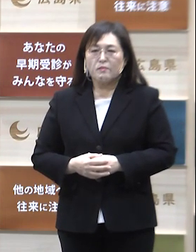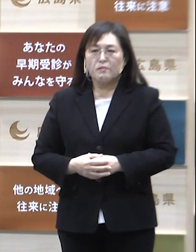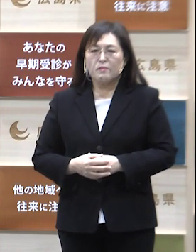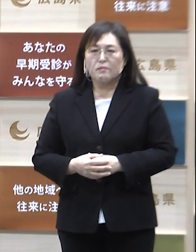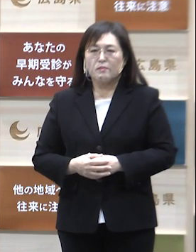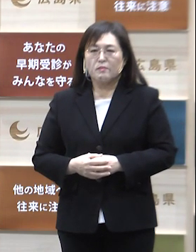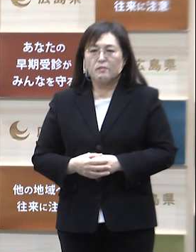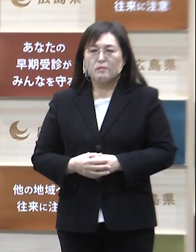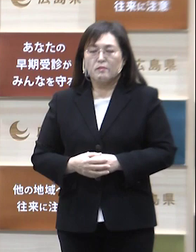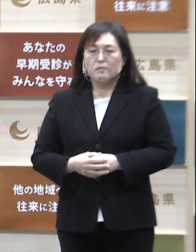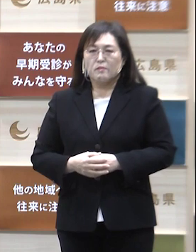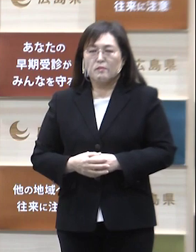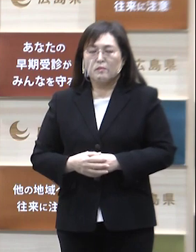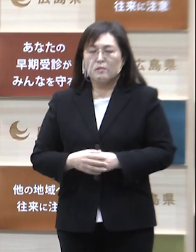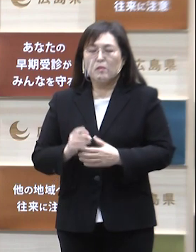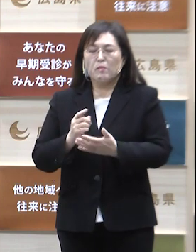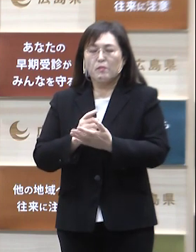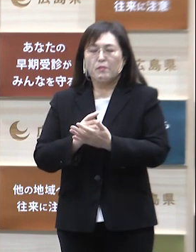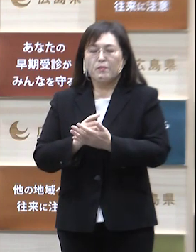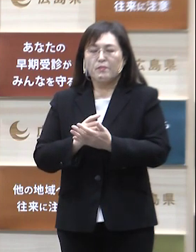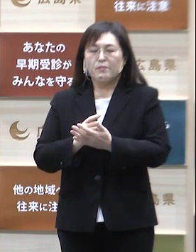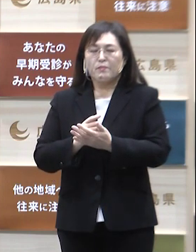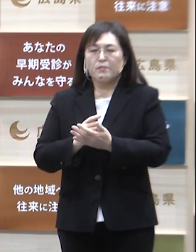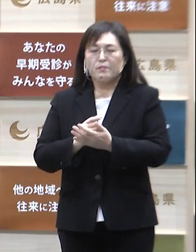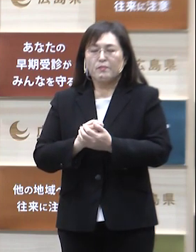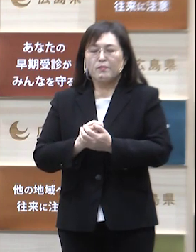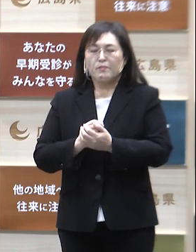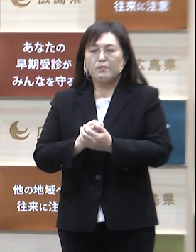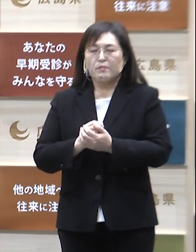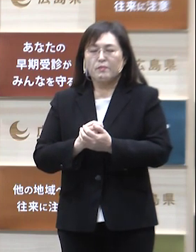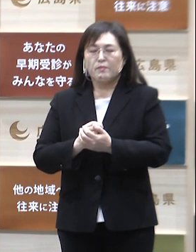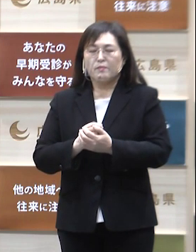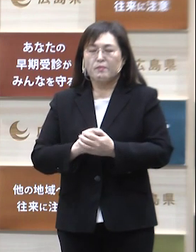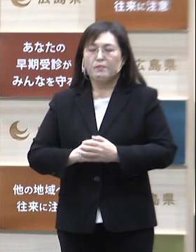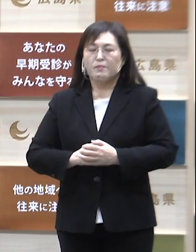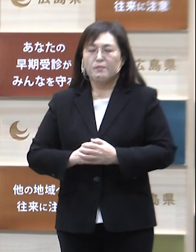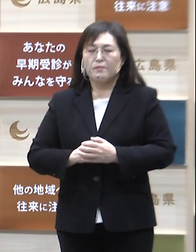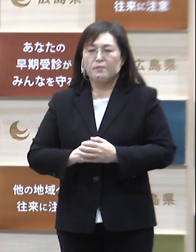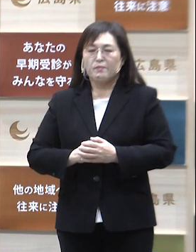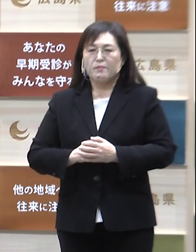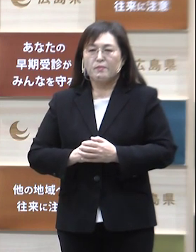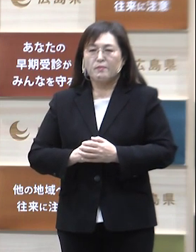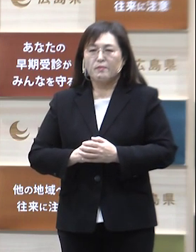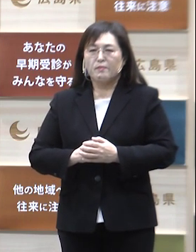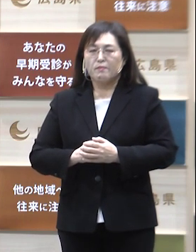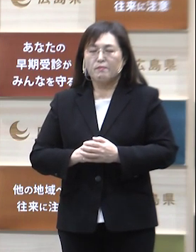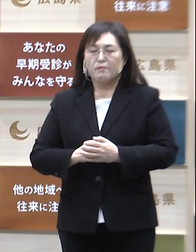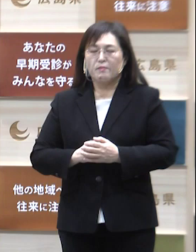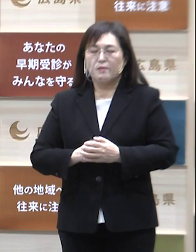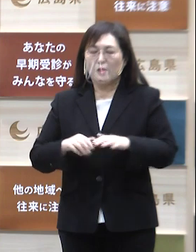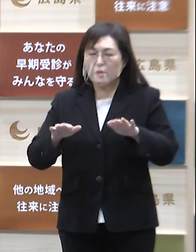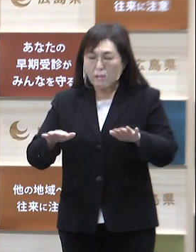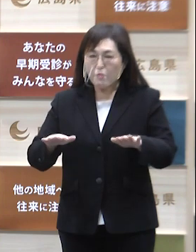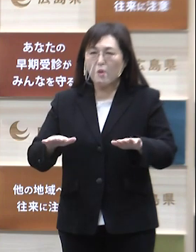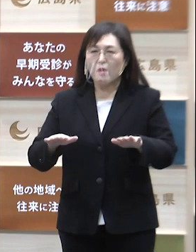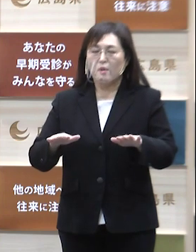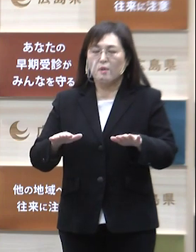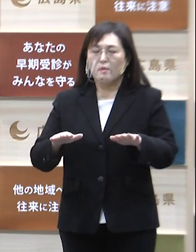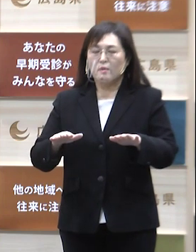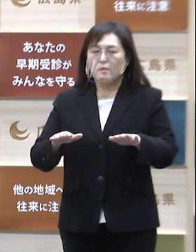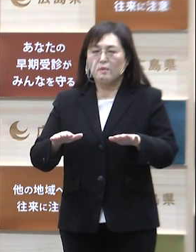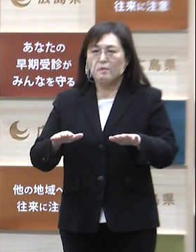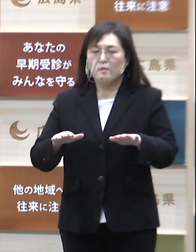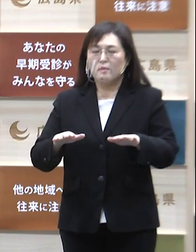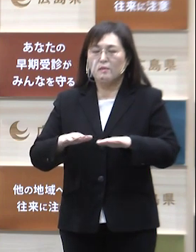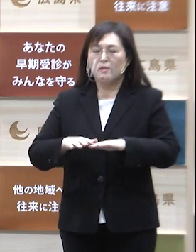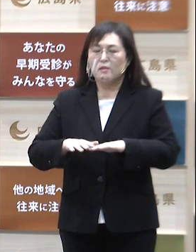実施方法についてはですね、まさに、まだ今検